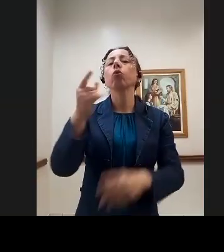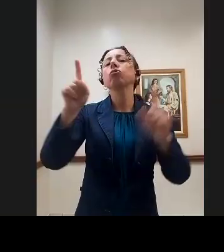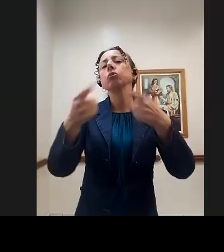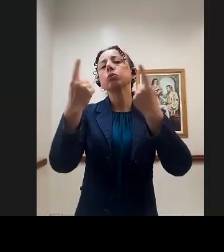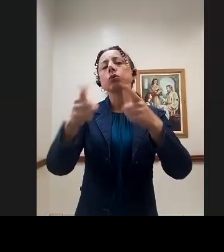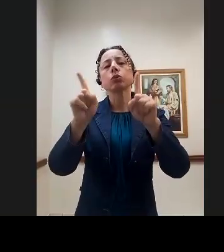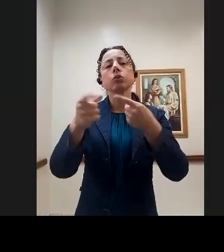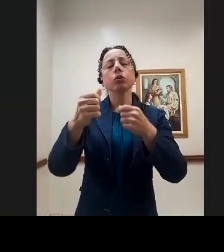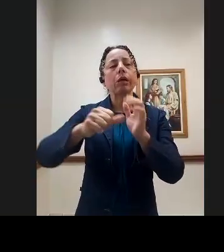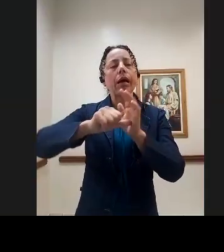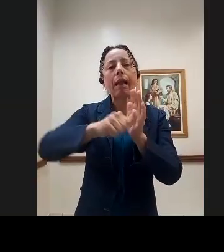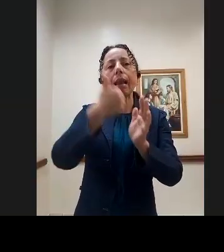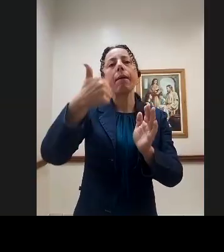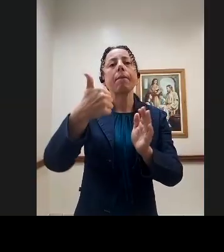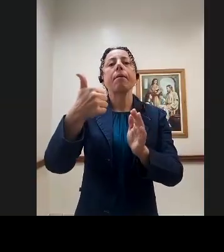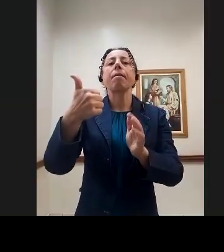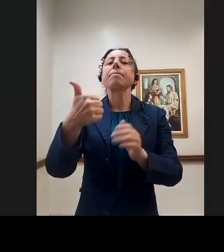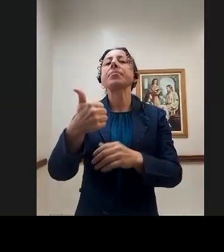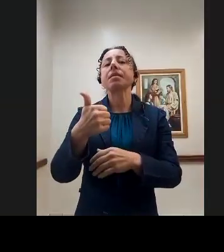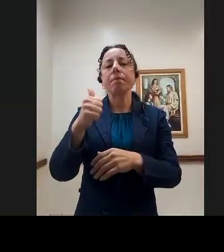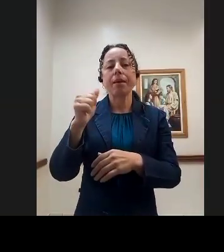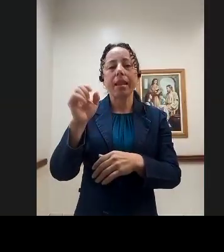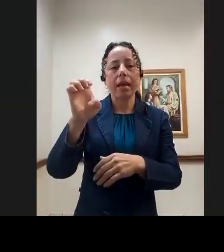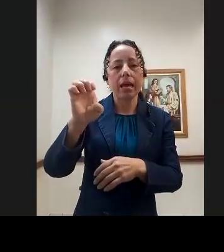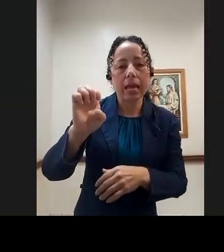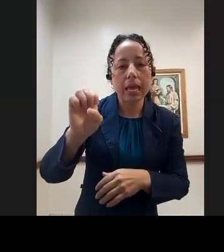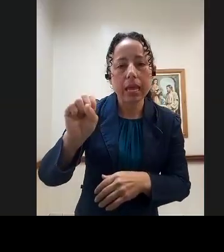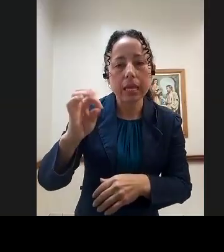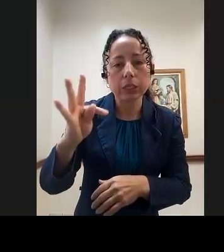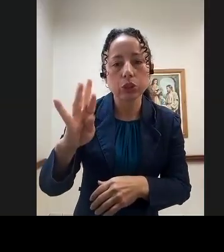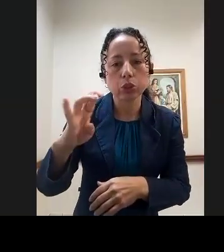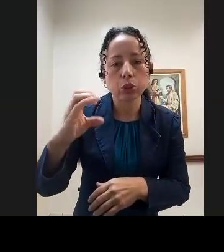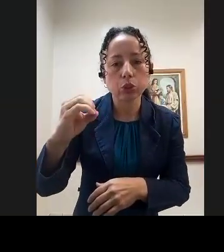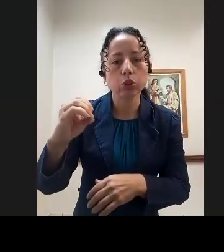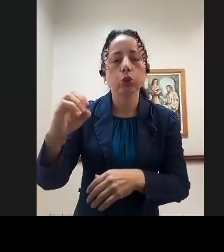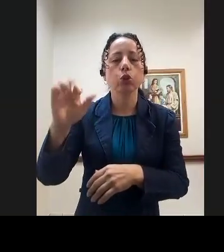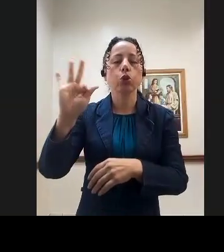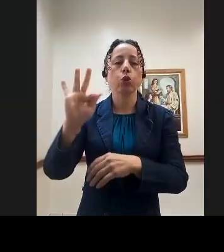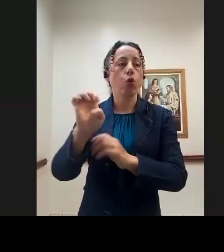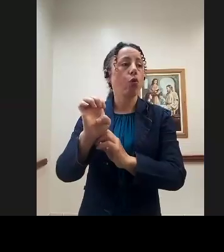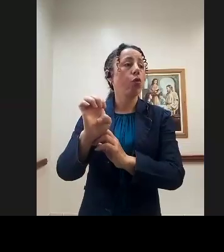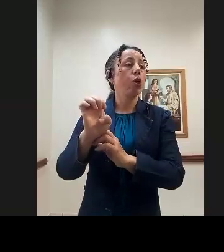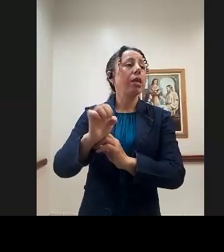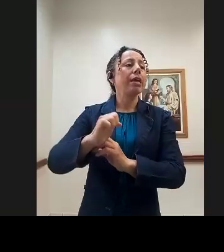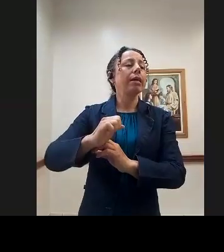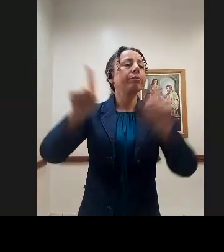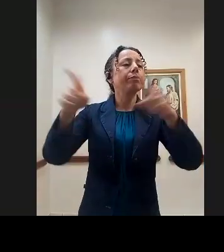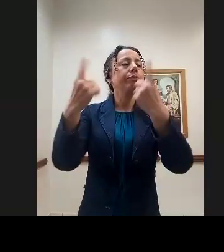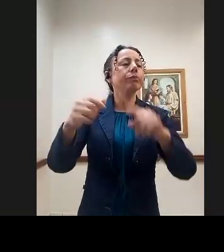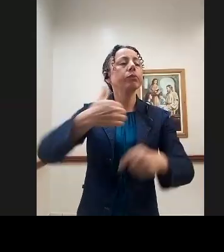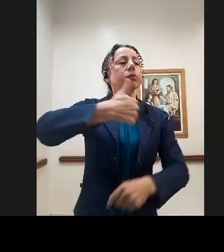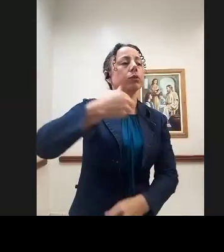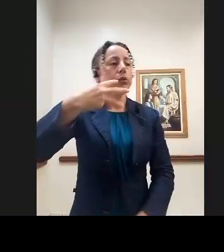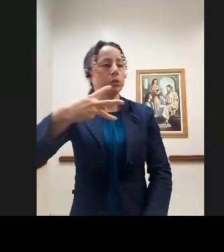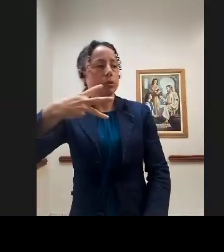do hino número 134, Sim, eu te seguirei. E seremos despedidos em oração pela irmã Vicky Felicità de